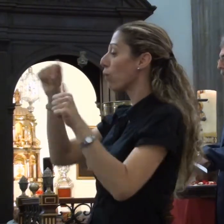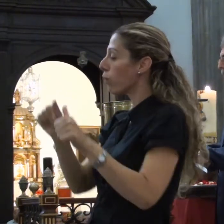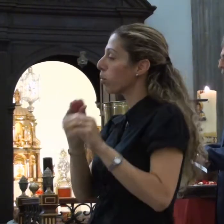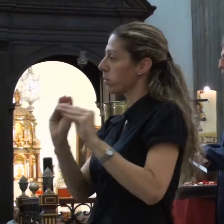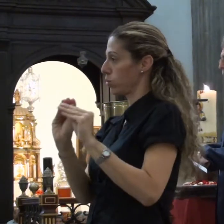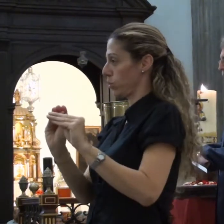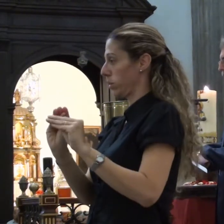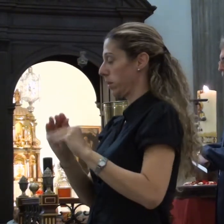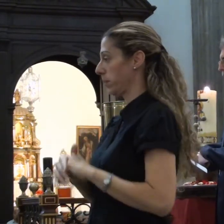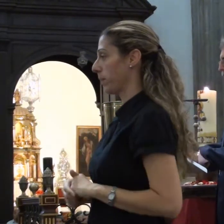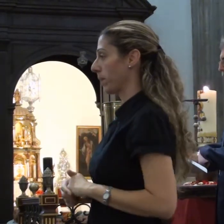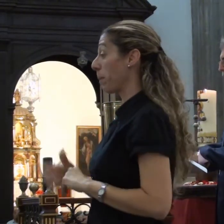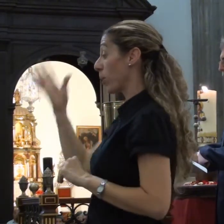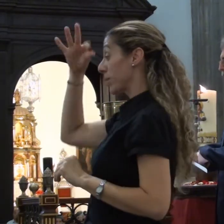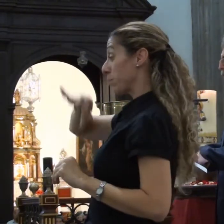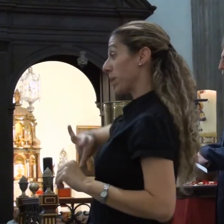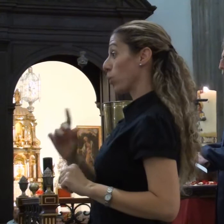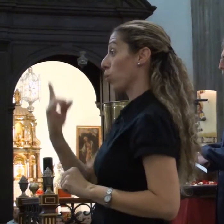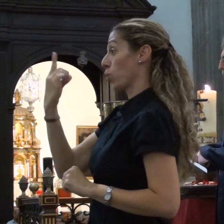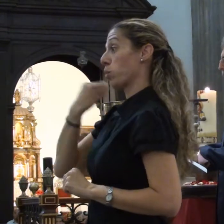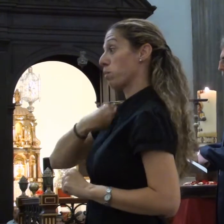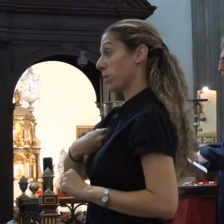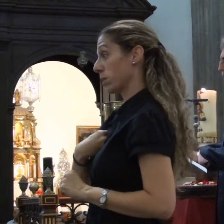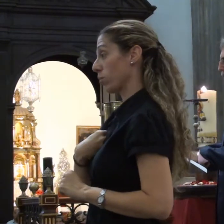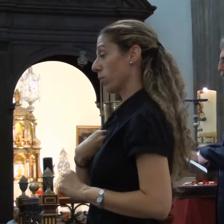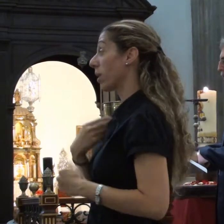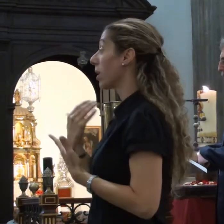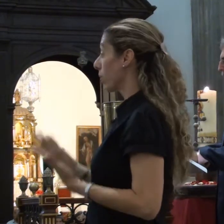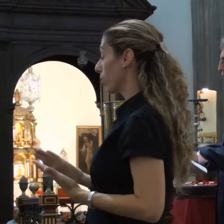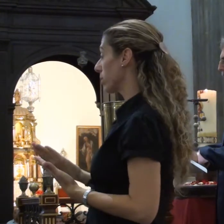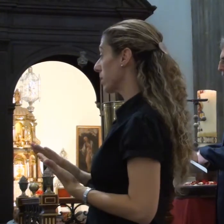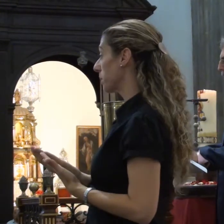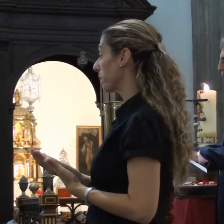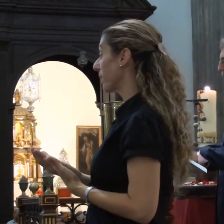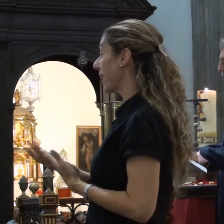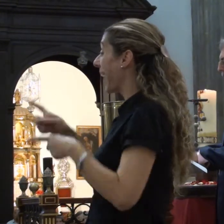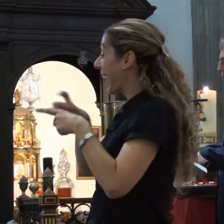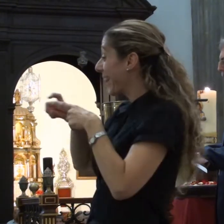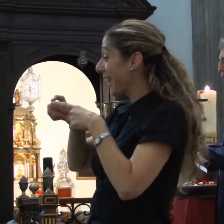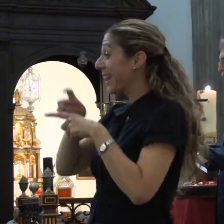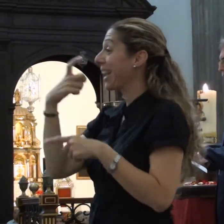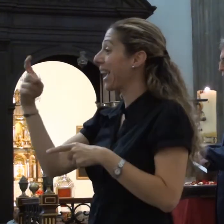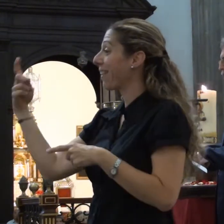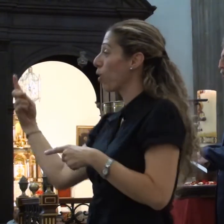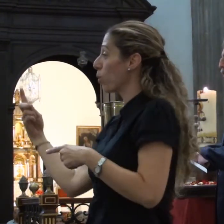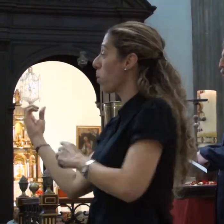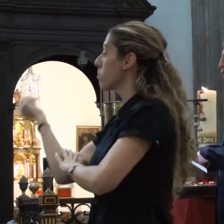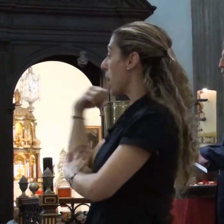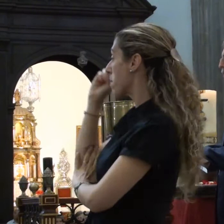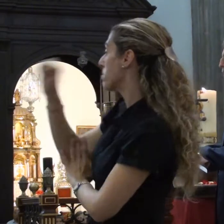todo procede del mismo espíritu nuestros carismas no son ni mejores ni peores